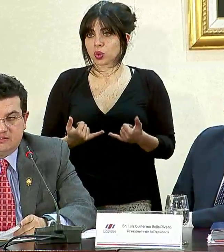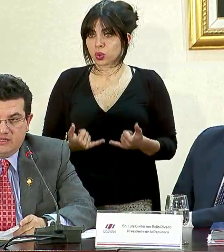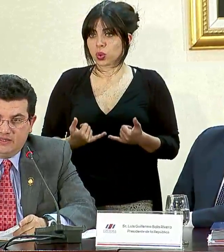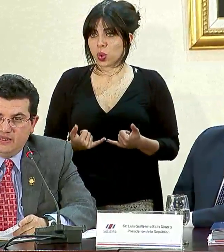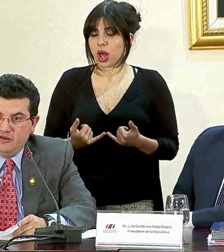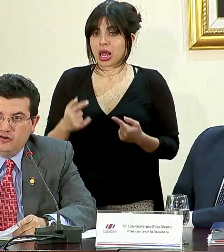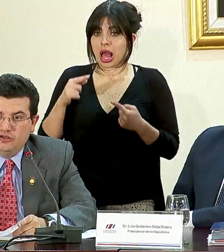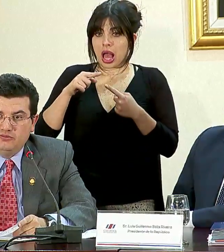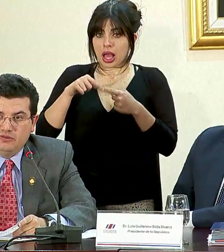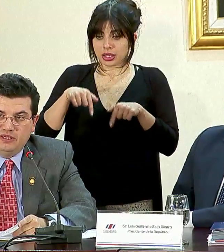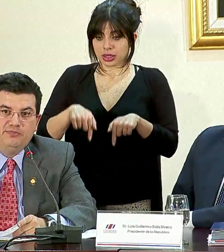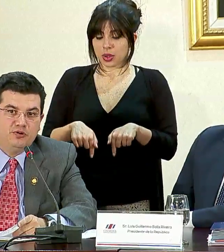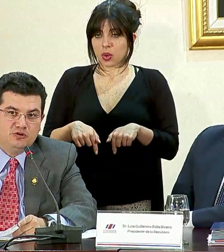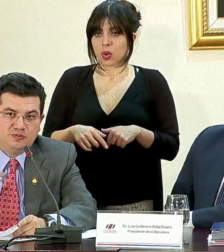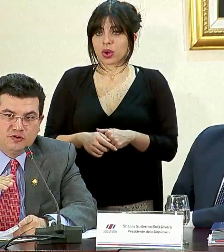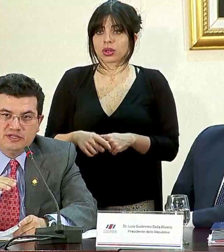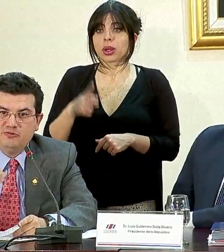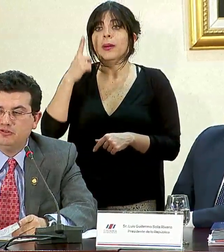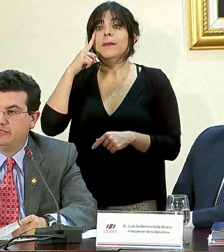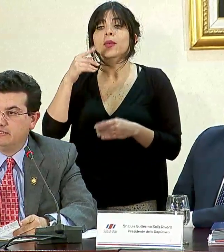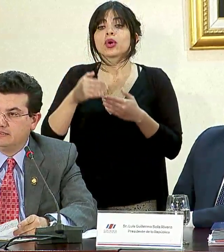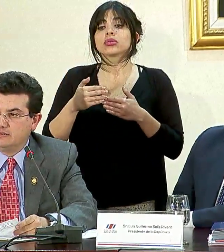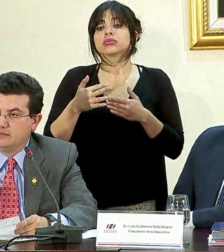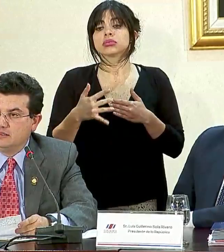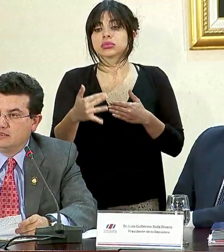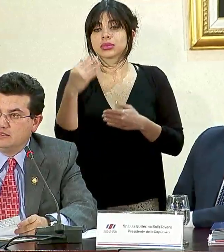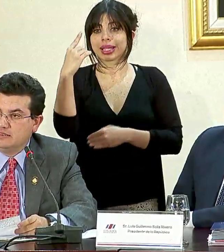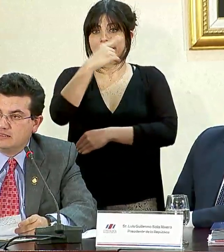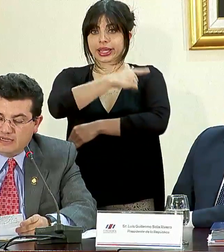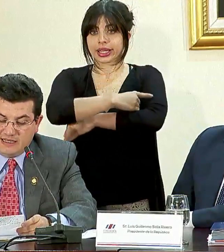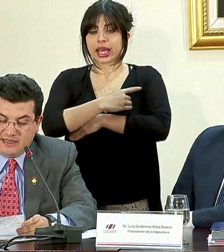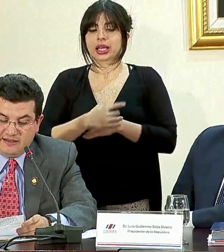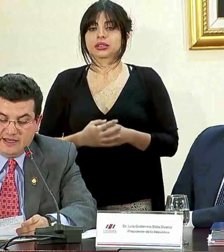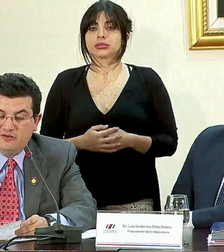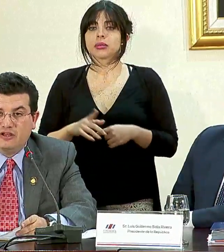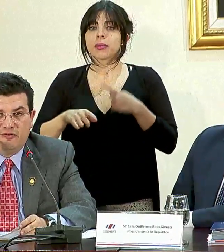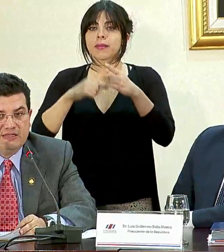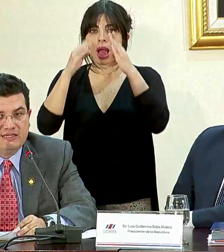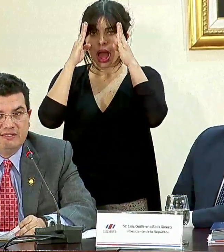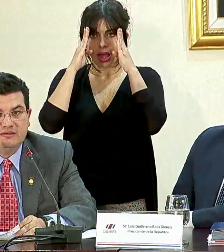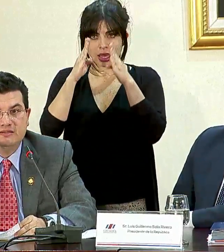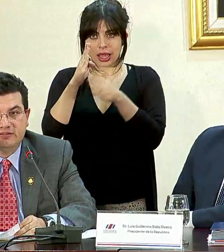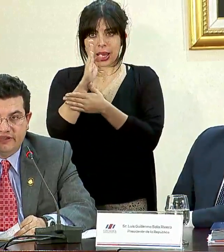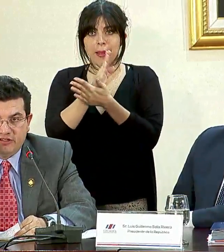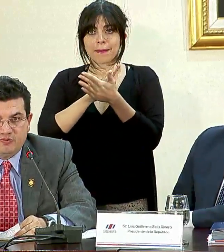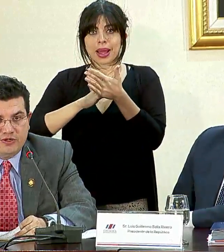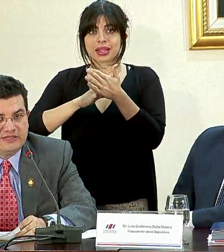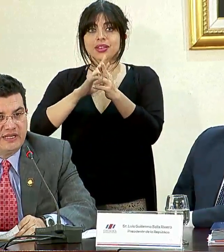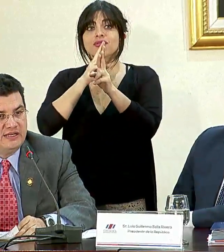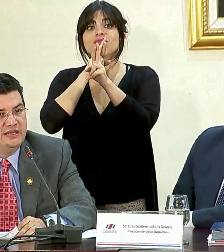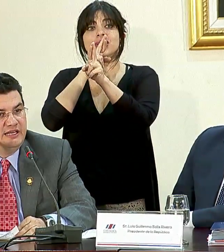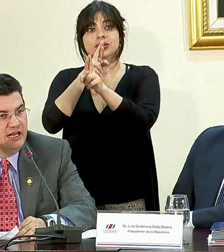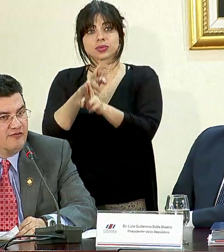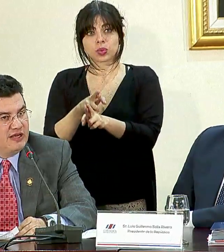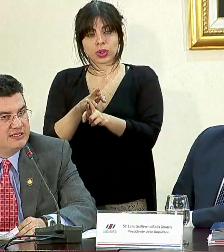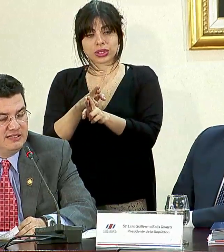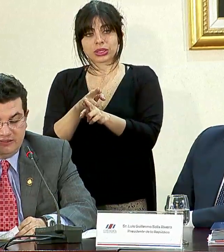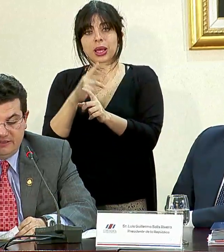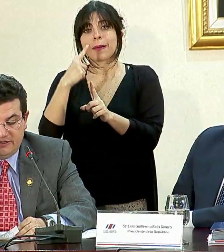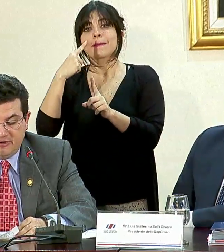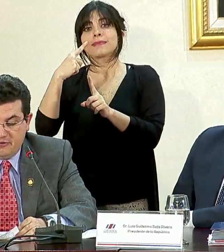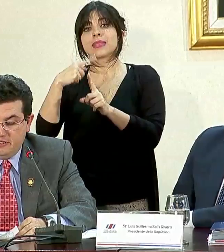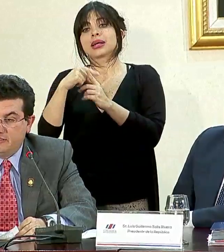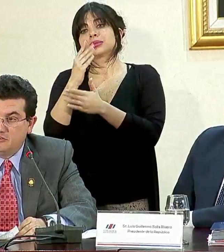actualmente, hasta el día de hoy y por los próximos días, se estará atendiendo la fase de respuesta y la